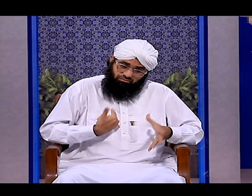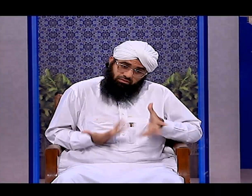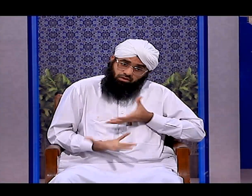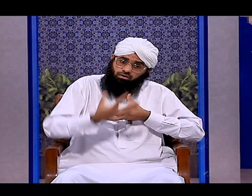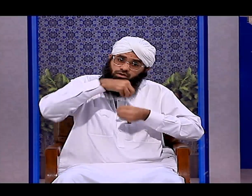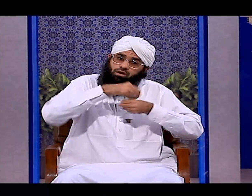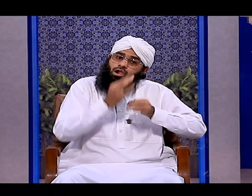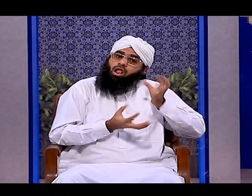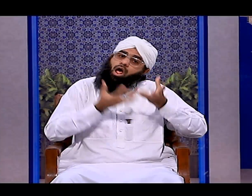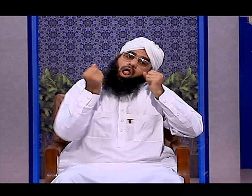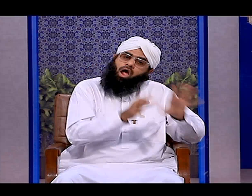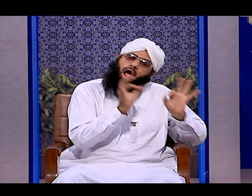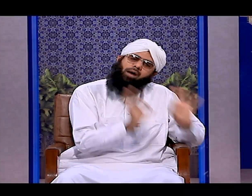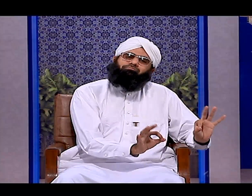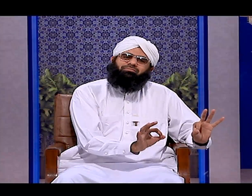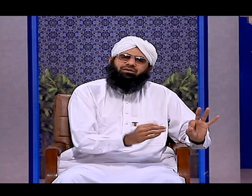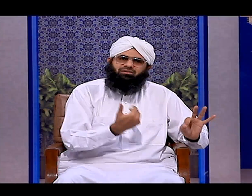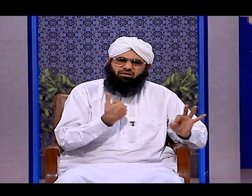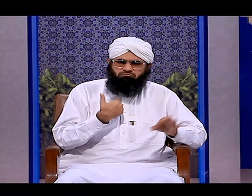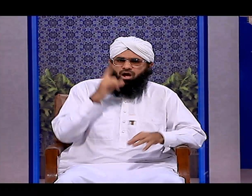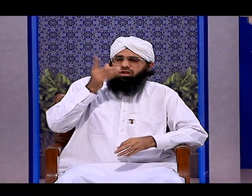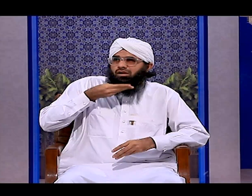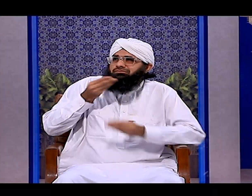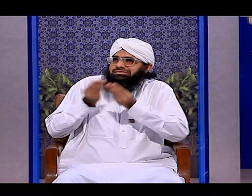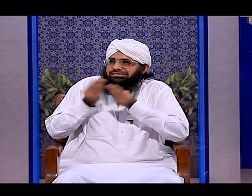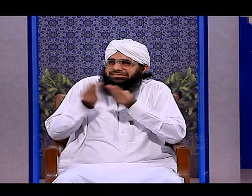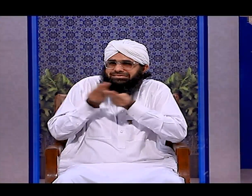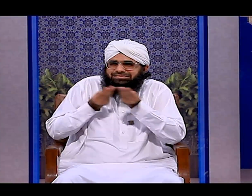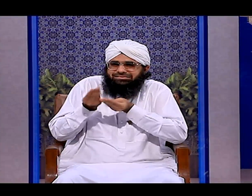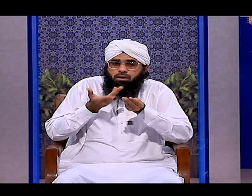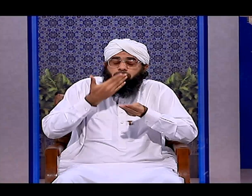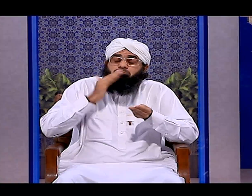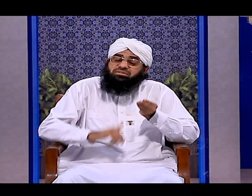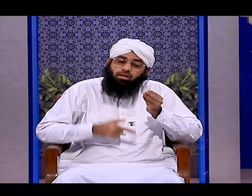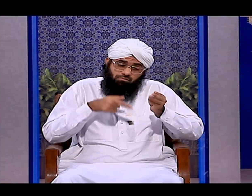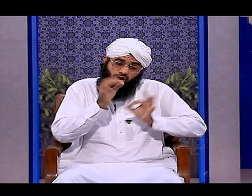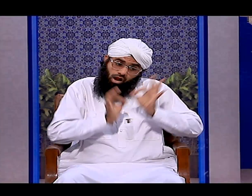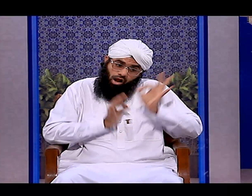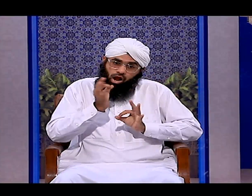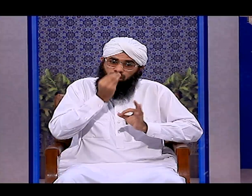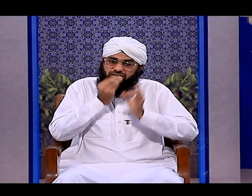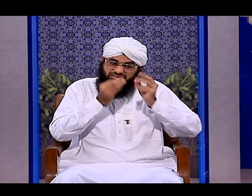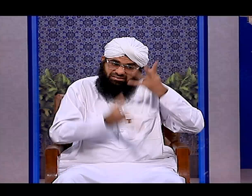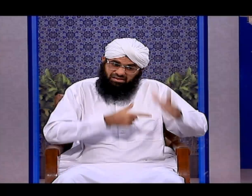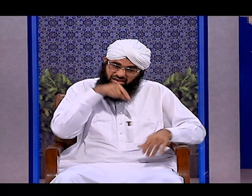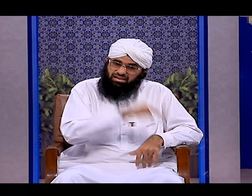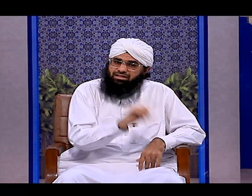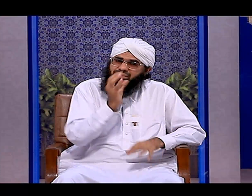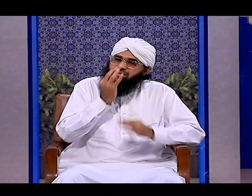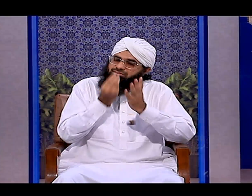کے لیے ہی تو اپنے رب کے حضور بار بار عرض گزاریاں کر رہا ہوں، اور تم میرے یعنی خود